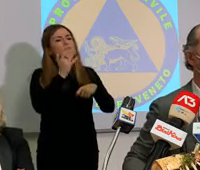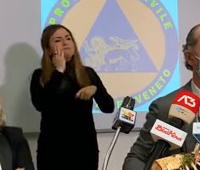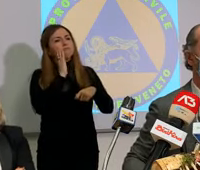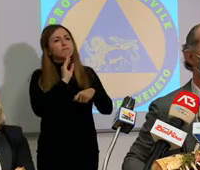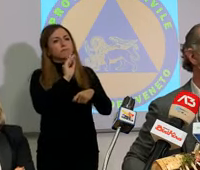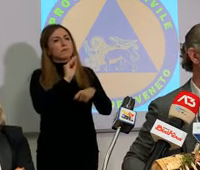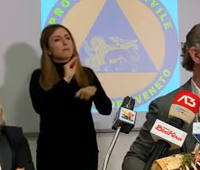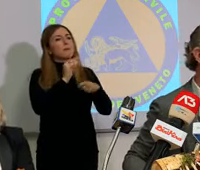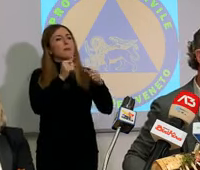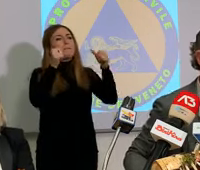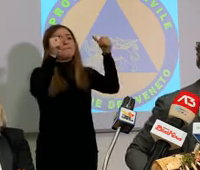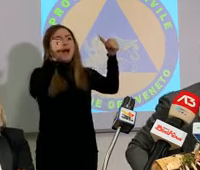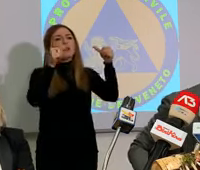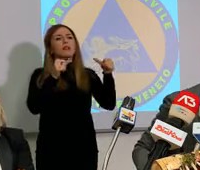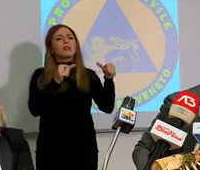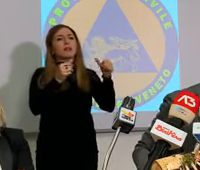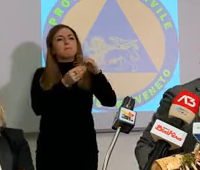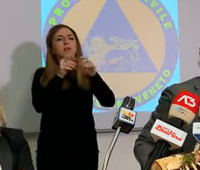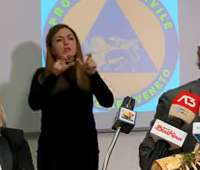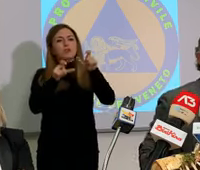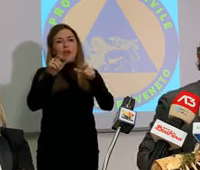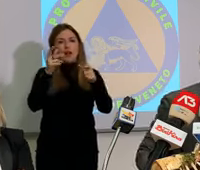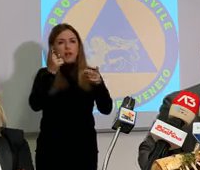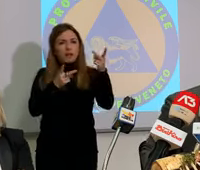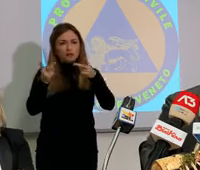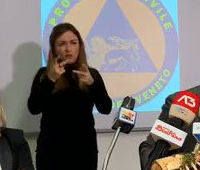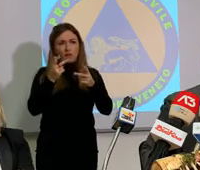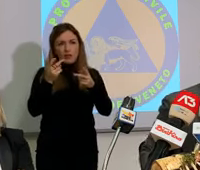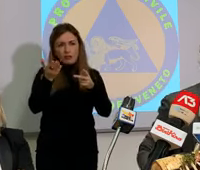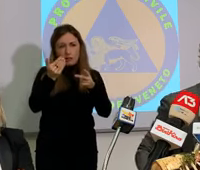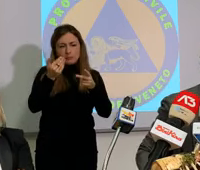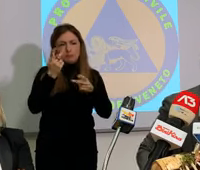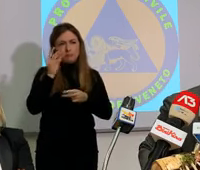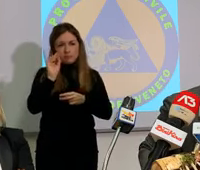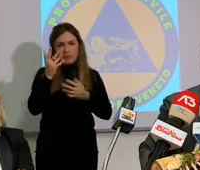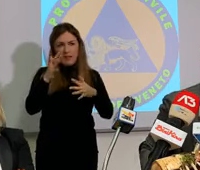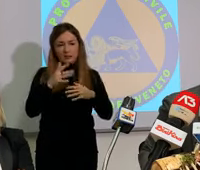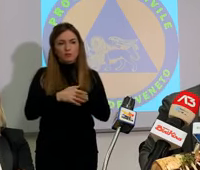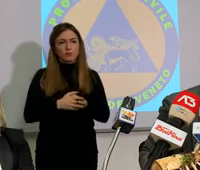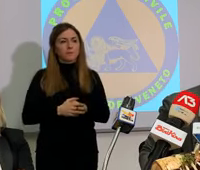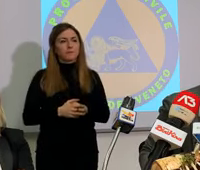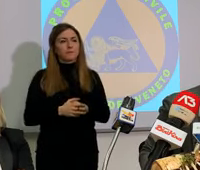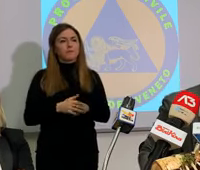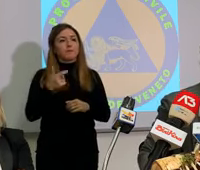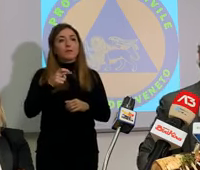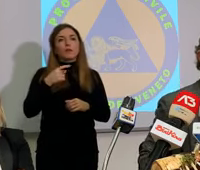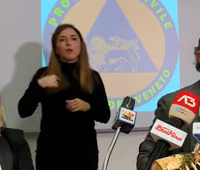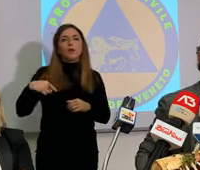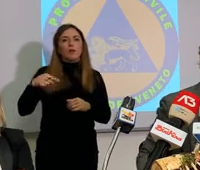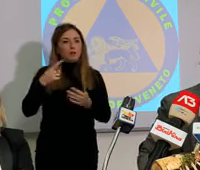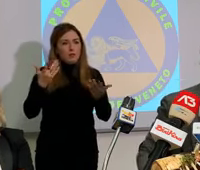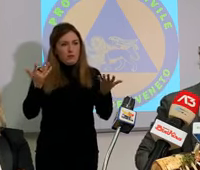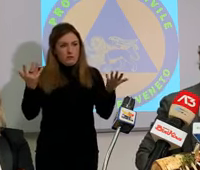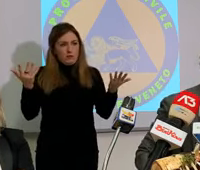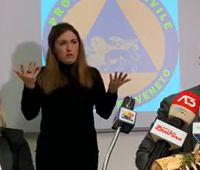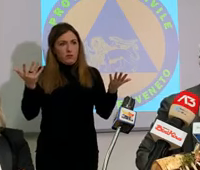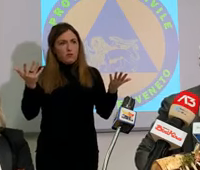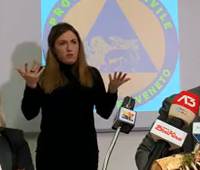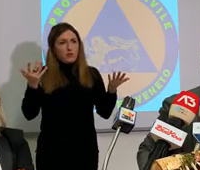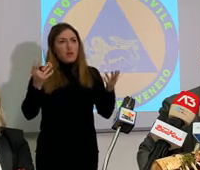di personale di tutto quello che abbiamo fatto anche perché guardate quando noi facciamo le riunioni con i colleghi governatori il motivo è questo